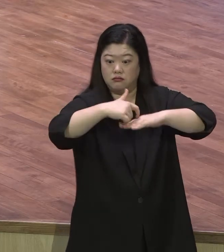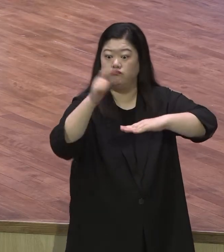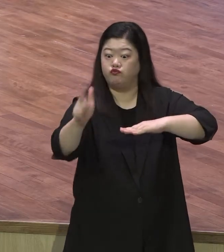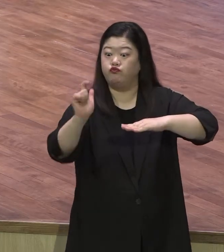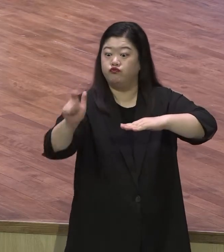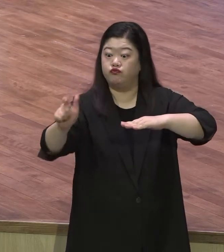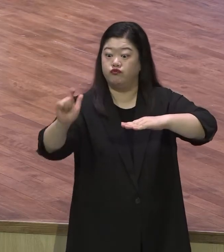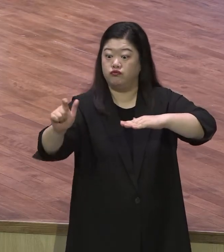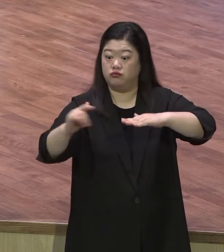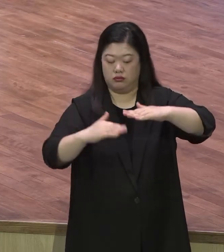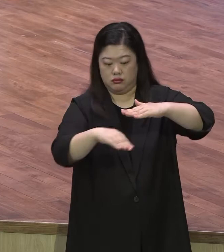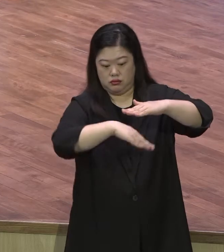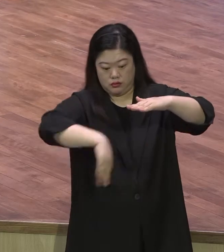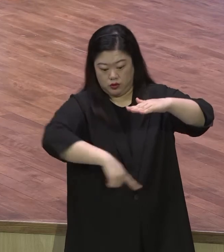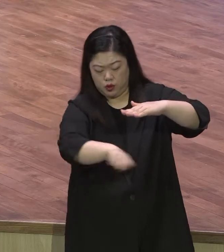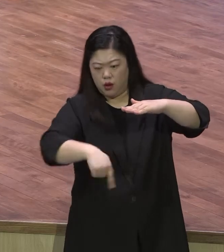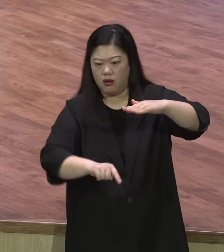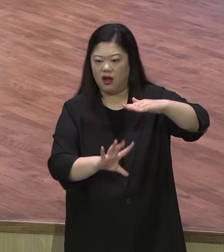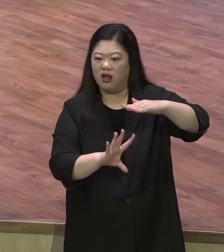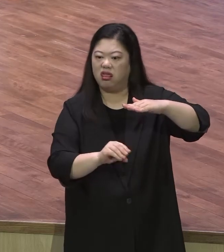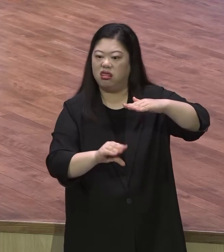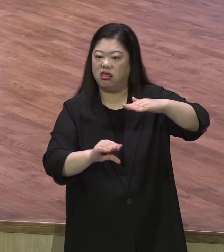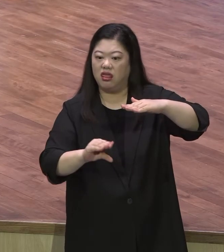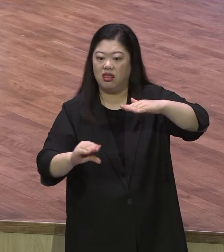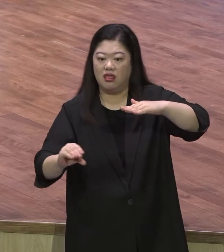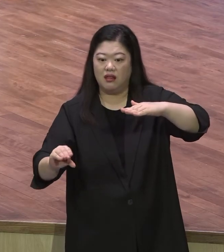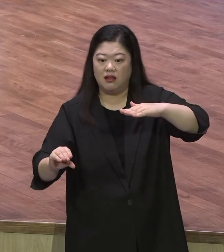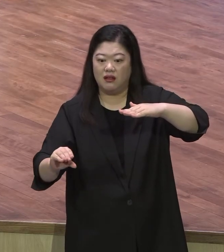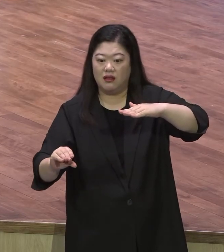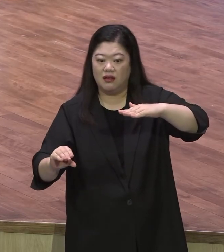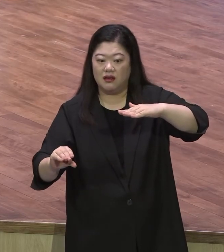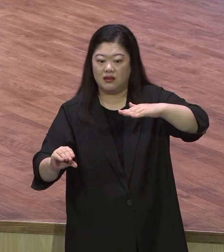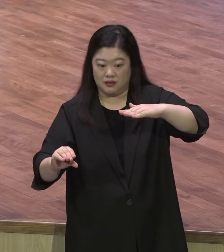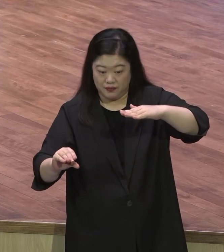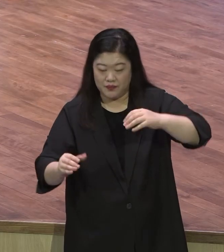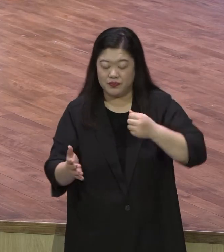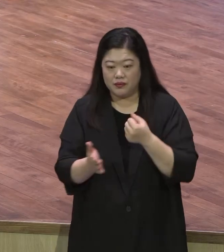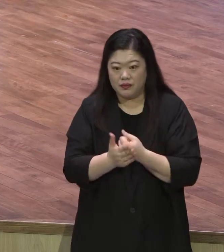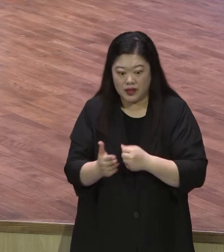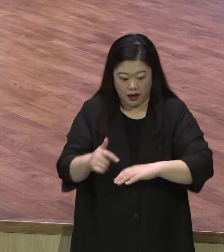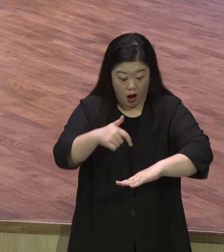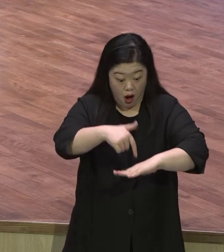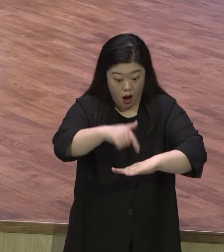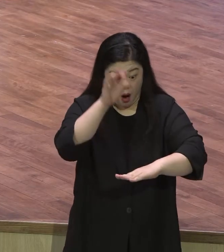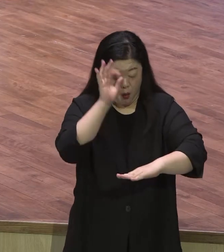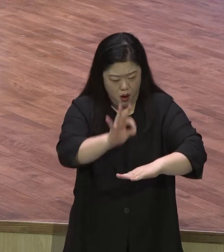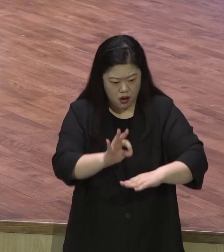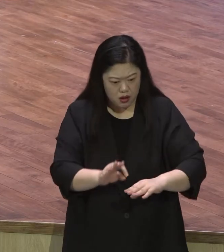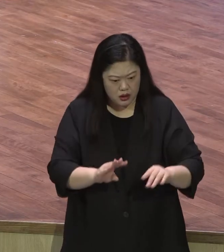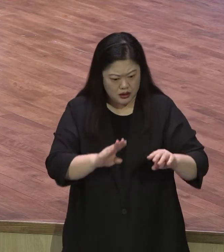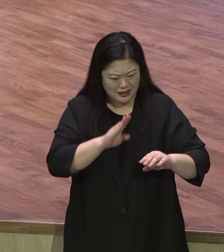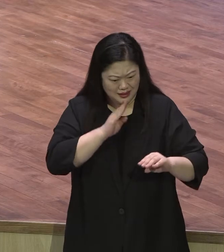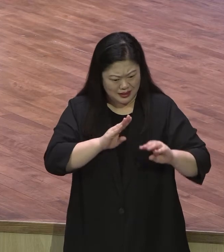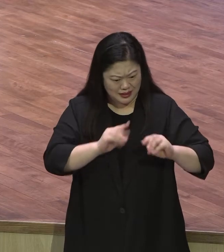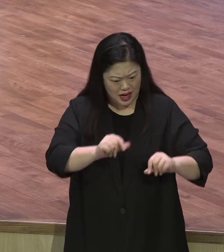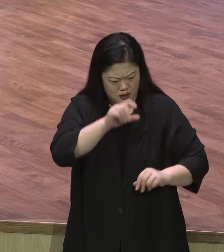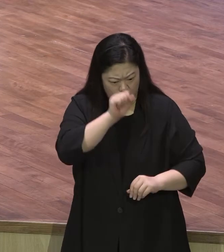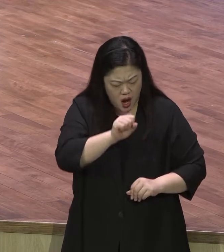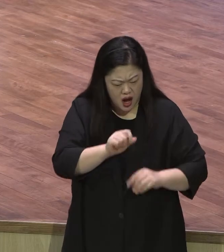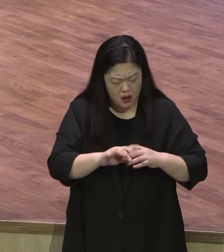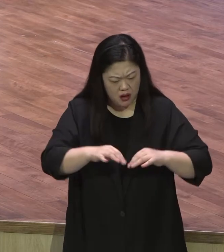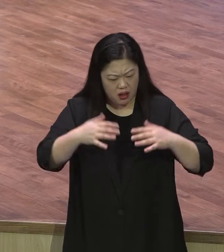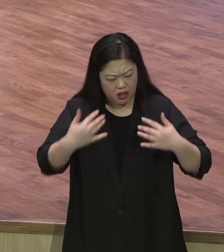평소에는 맨땅이에요. 그렇기 때문에 사람들이 잘 알 수가 없습니다. 그런데 언제 이게